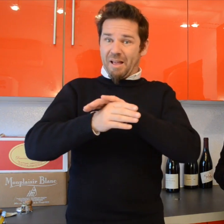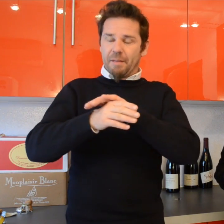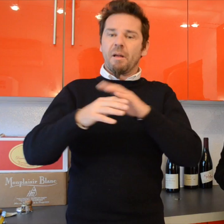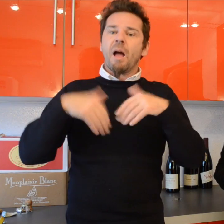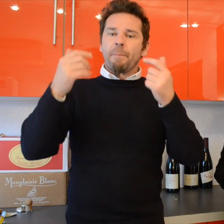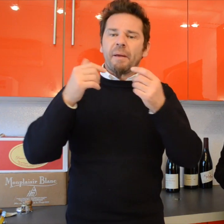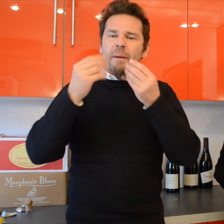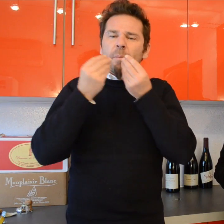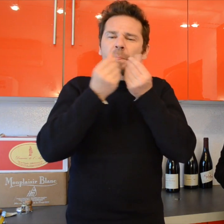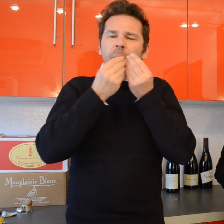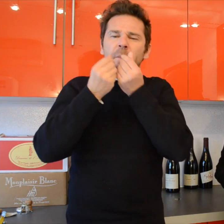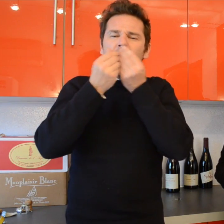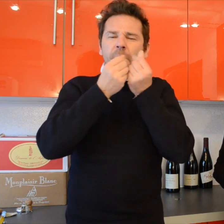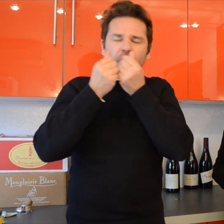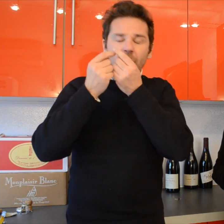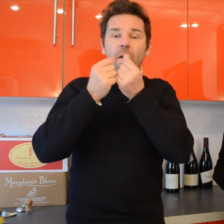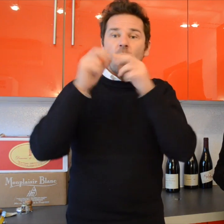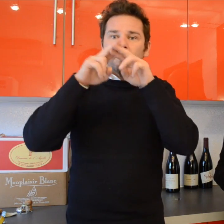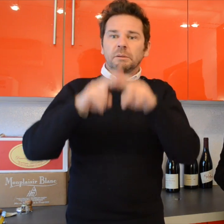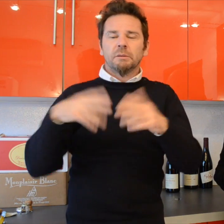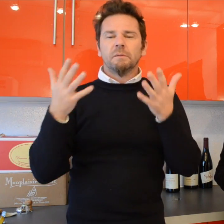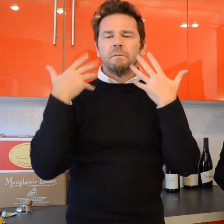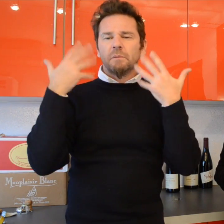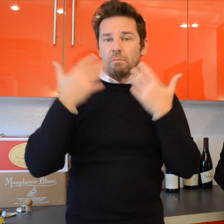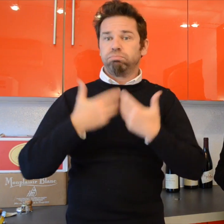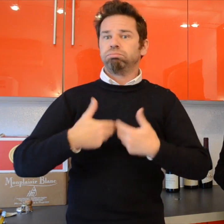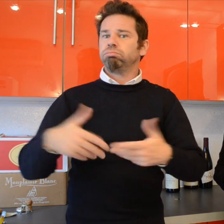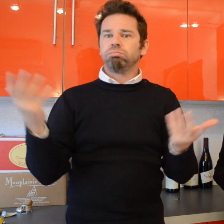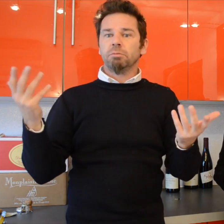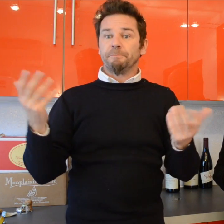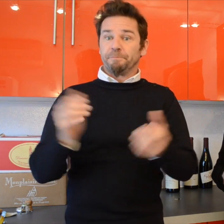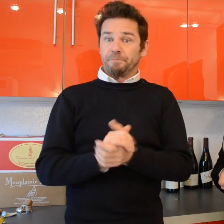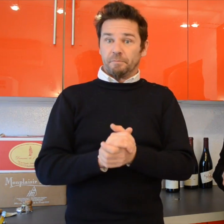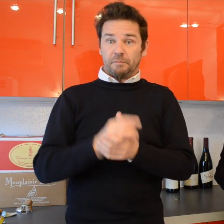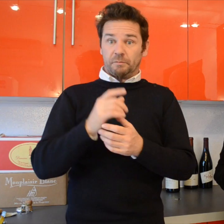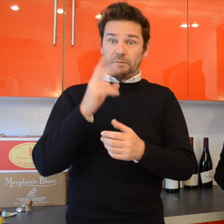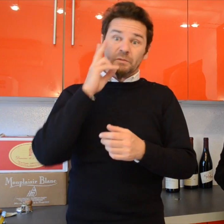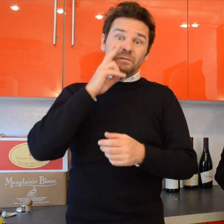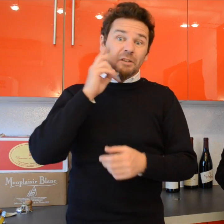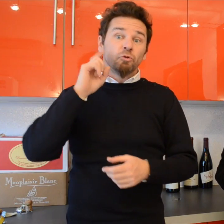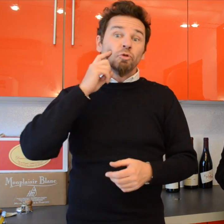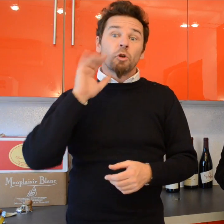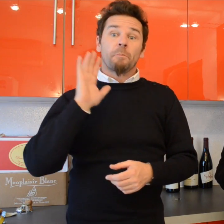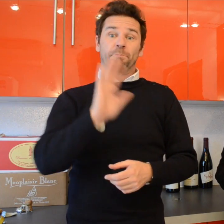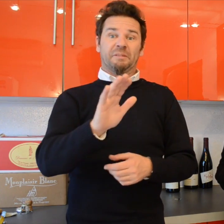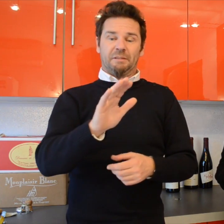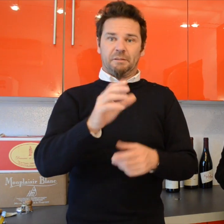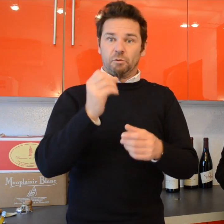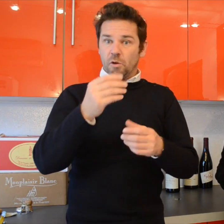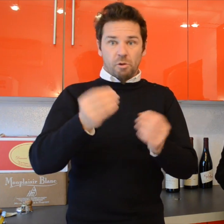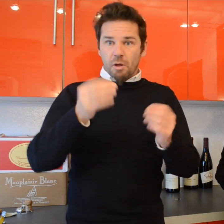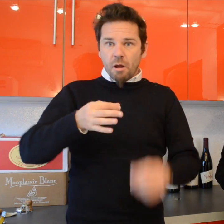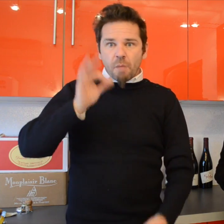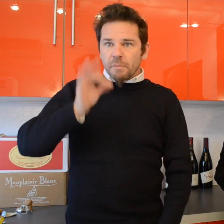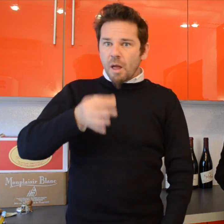une très belle fraîcheur. Donc, surtout dans des vins sucrés, ça donne toujours beaucoup de buvabilité,